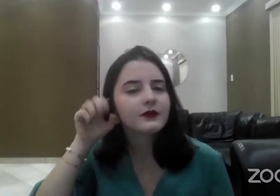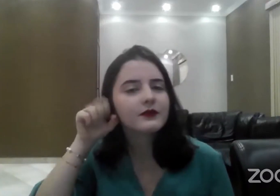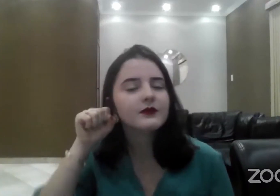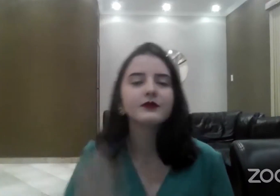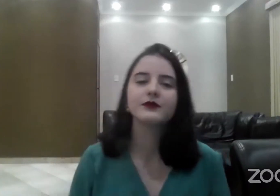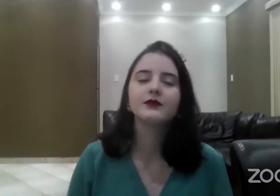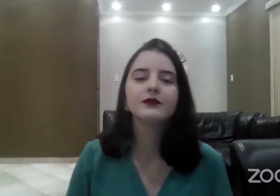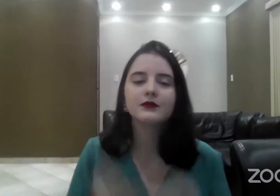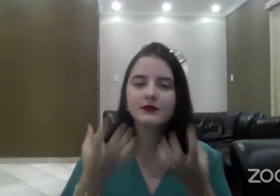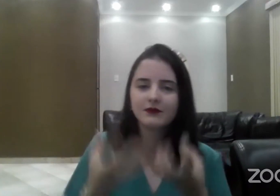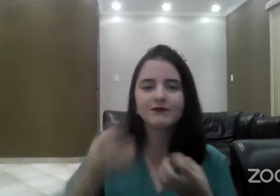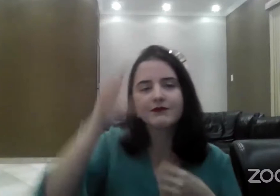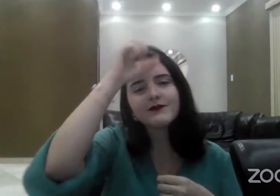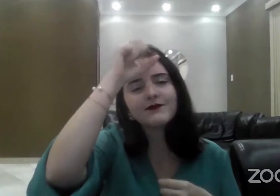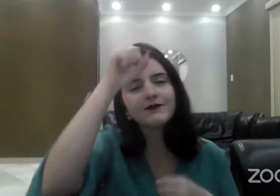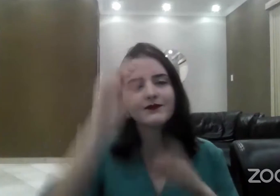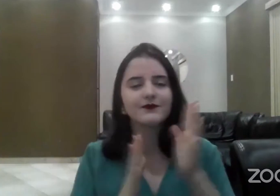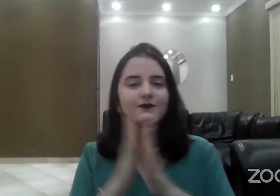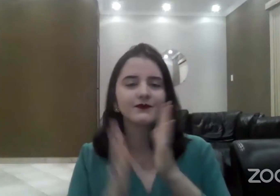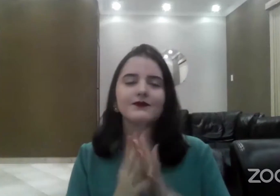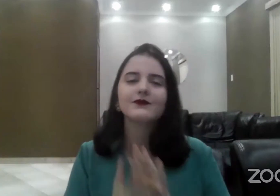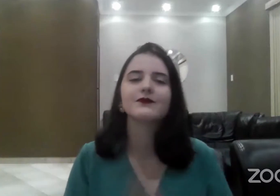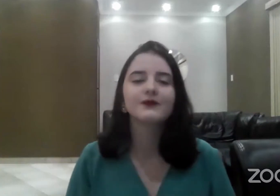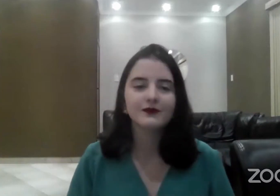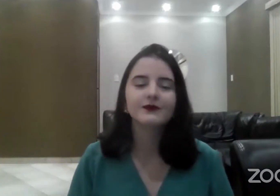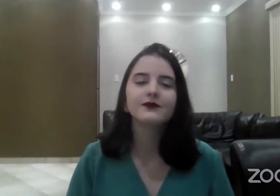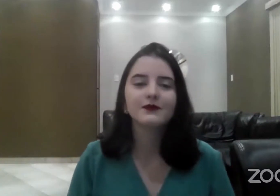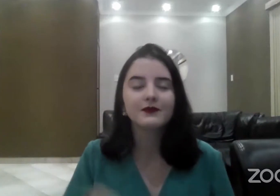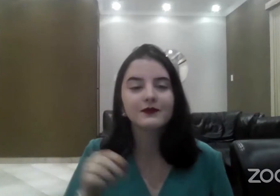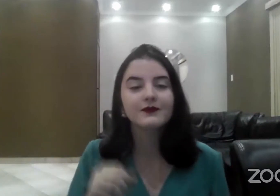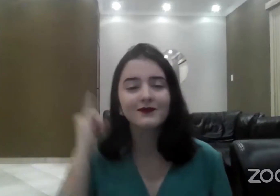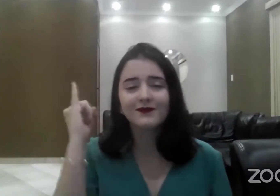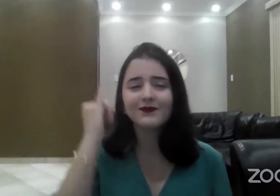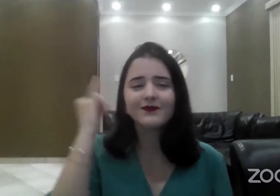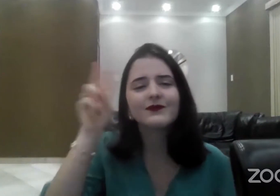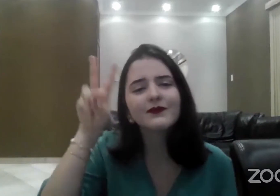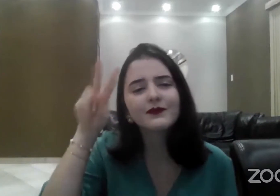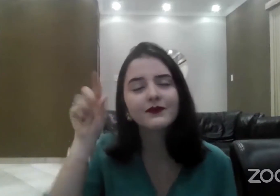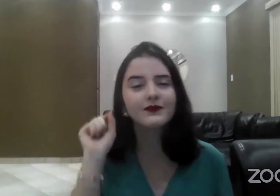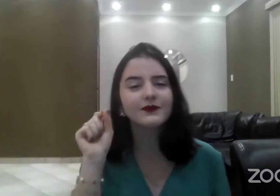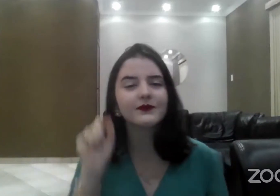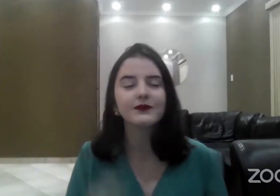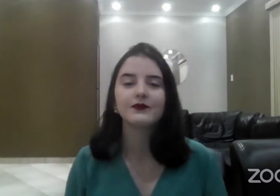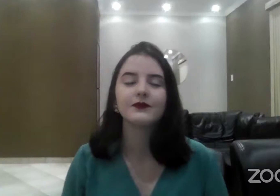E você, ouvinte? Você quer aprender Libras? É importante se lembrar do